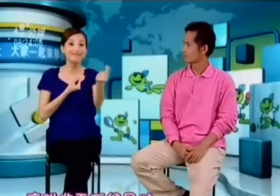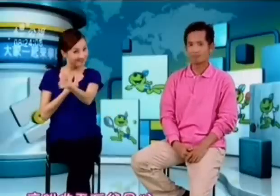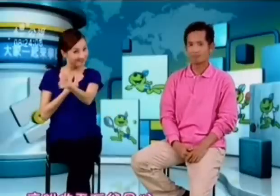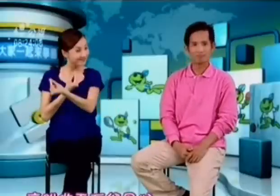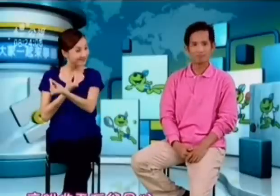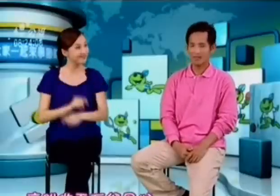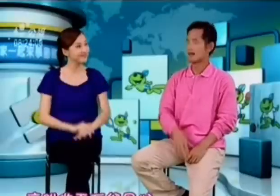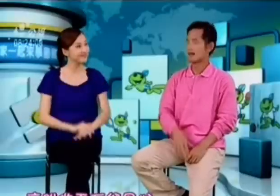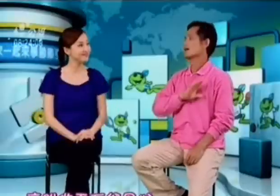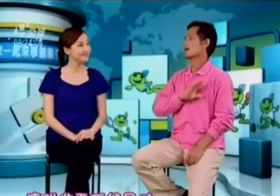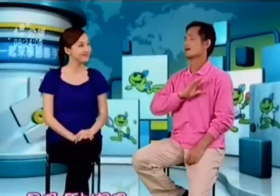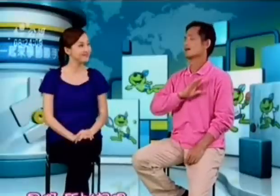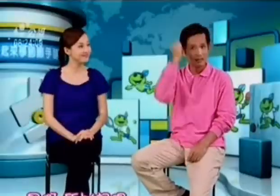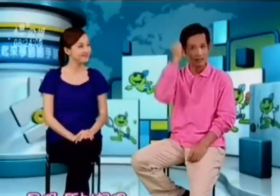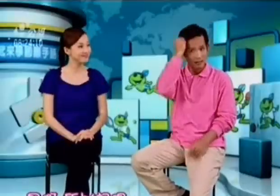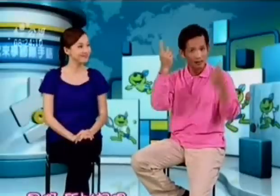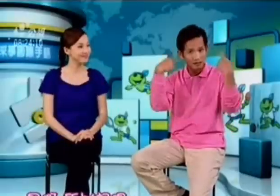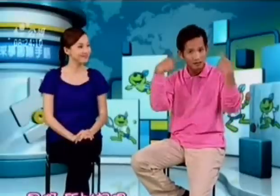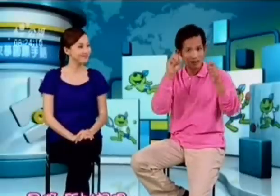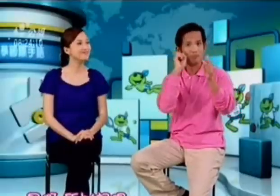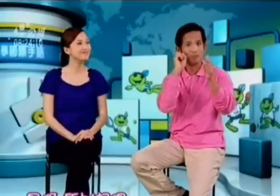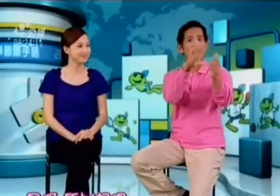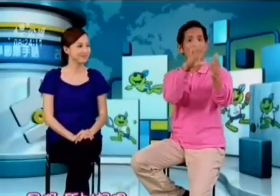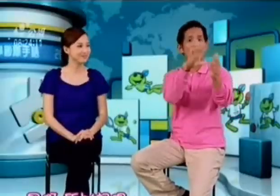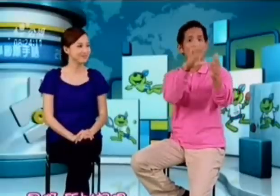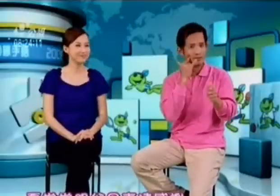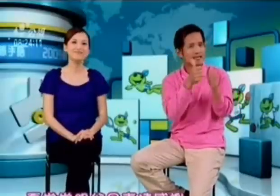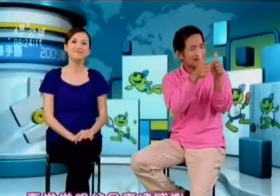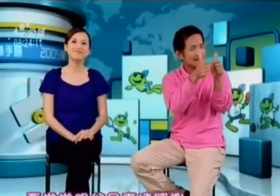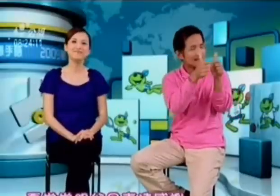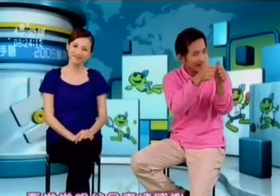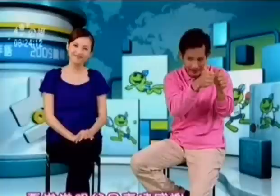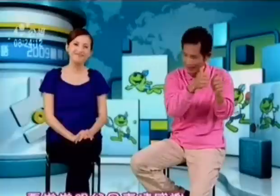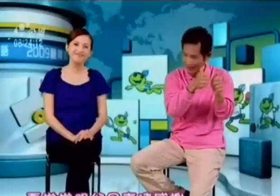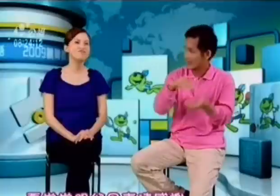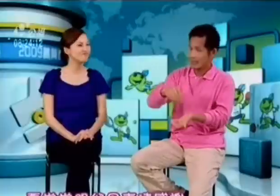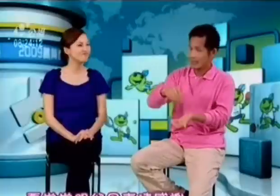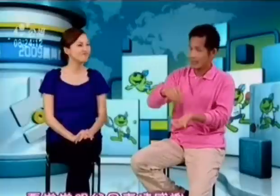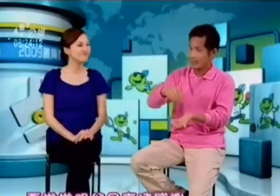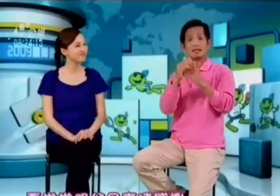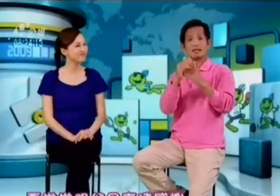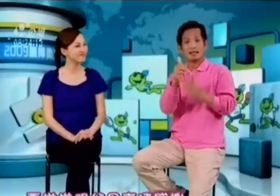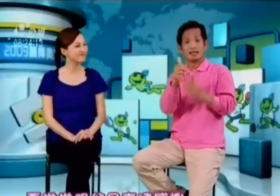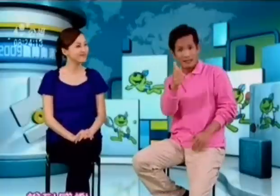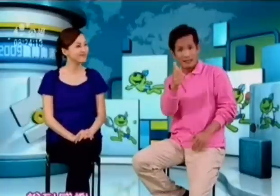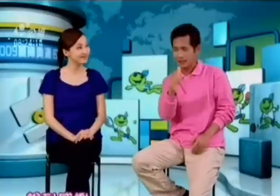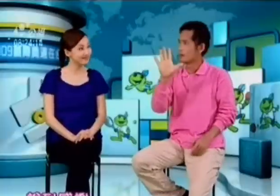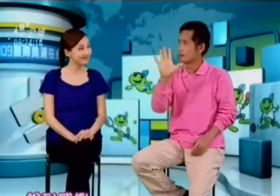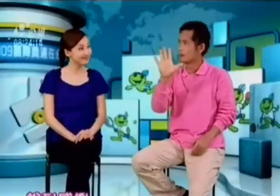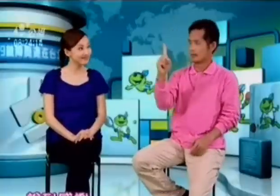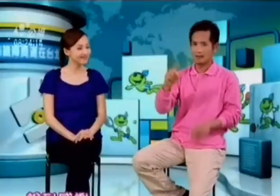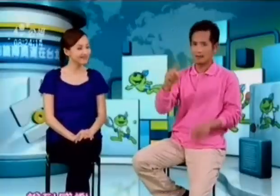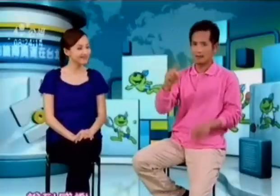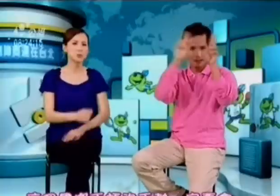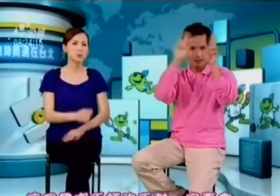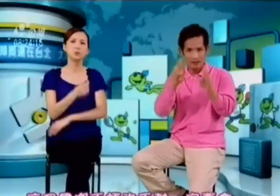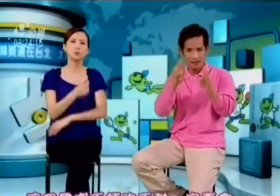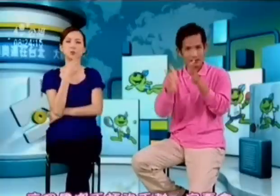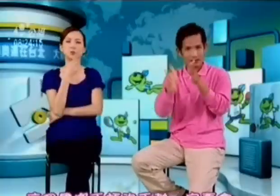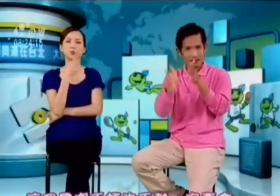母心。 是啊，所以记得要常常跟父母表达感谢。哎，说到感谢，这个国际手语